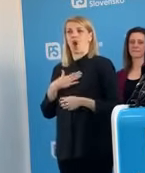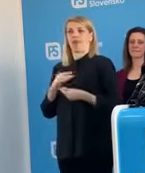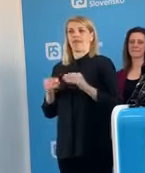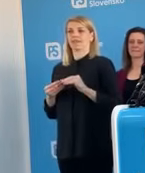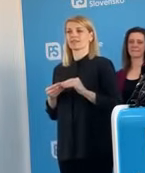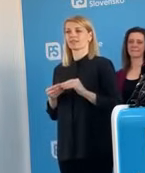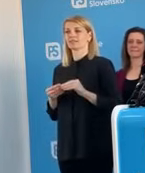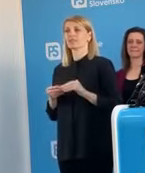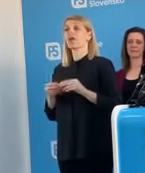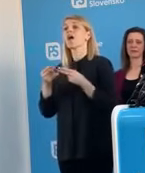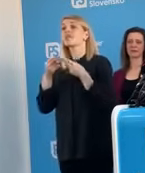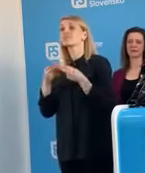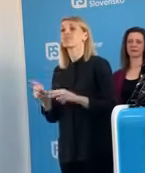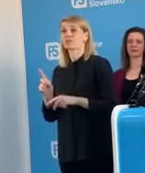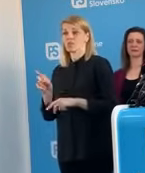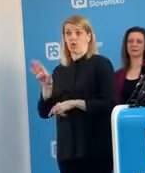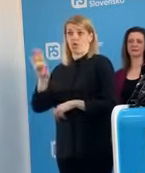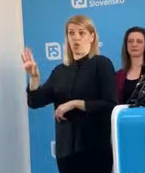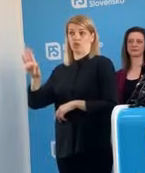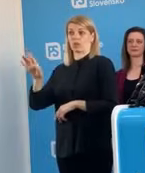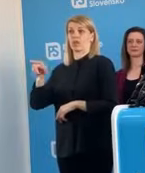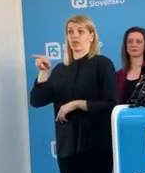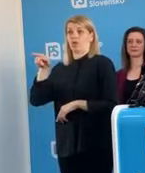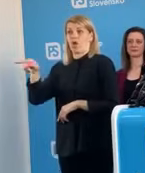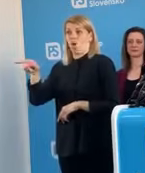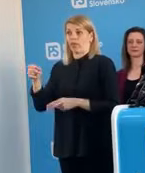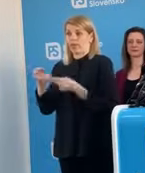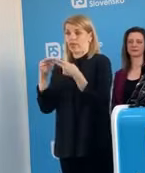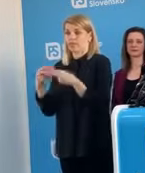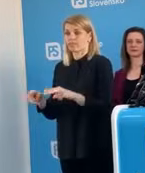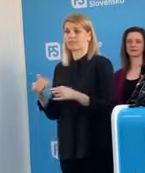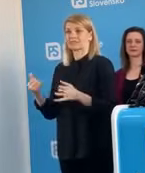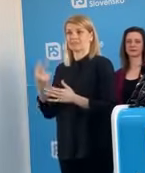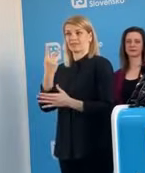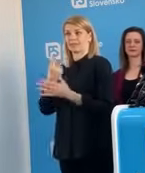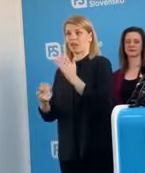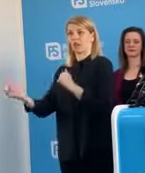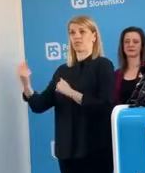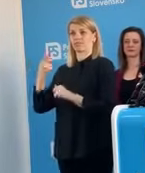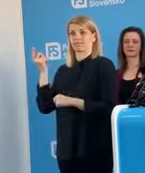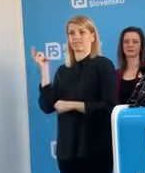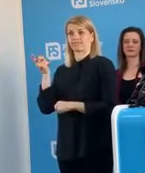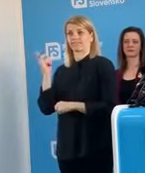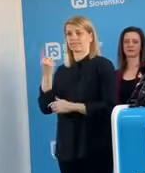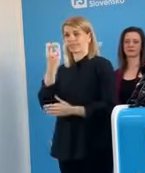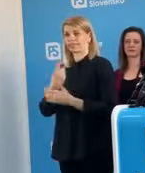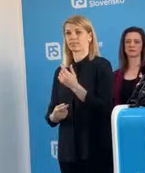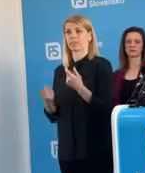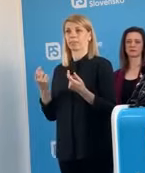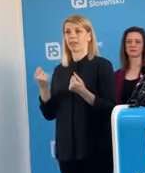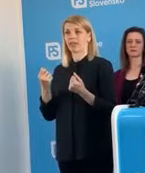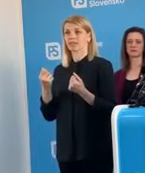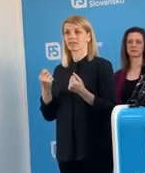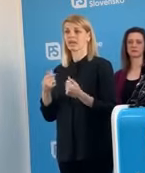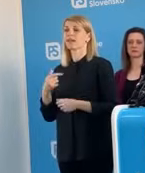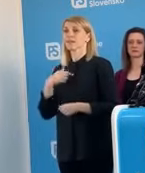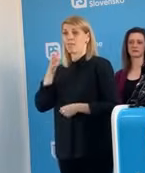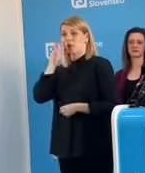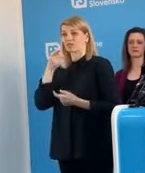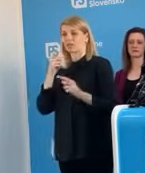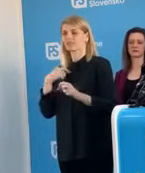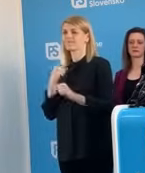ktorí za túto situáciu môžu, ktorí nás do tohto dostali. A my v Progresívnom Slovensku urobíme všetko